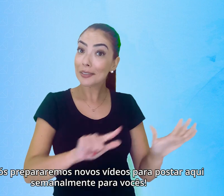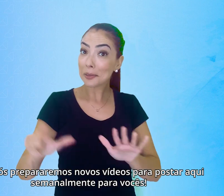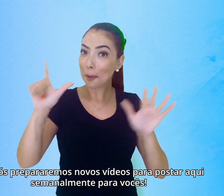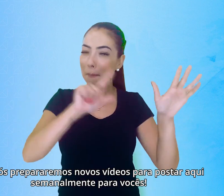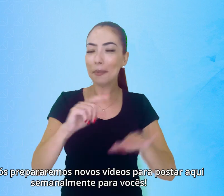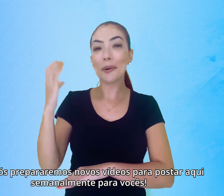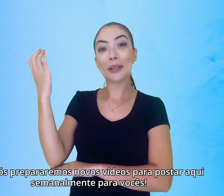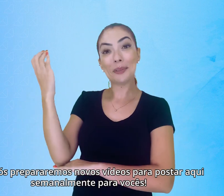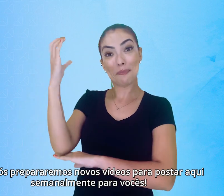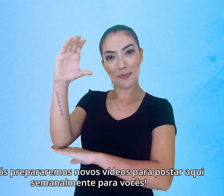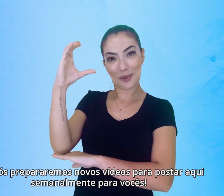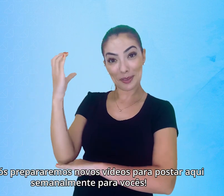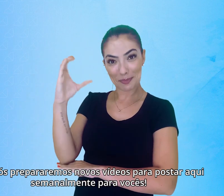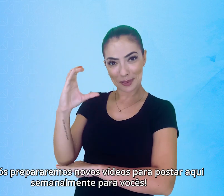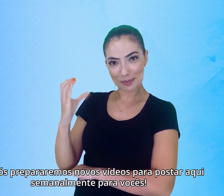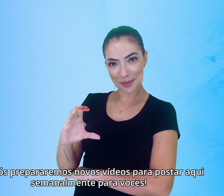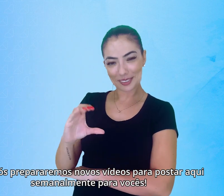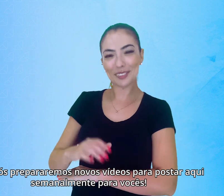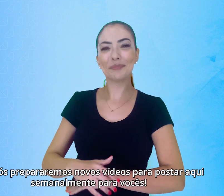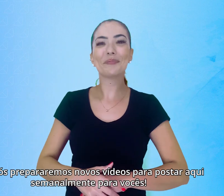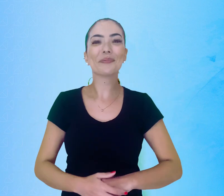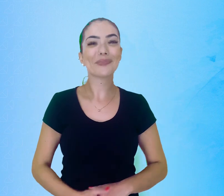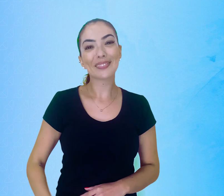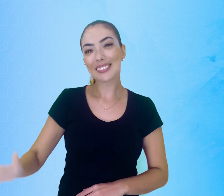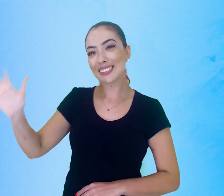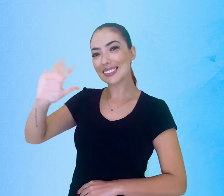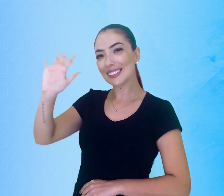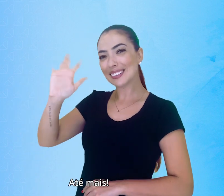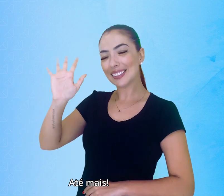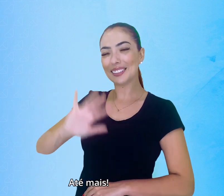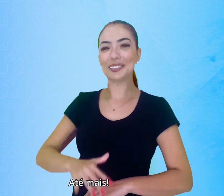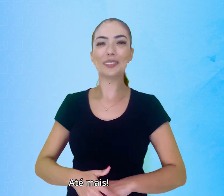para postar aqui semanalmente para vocês. Até mais!